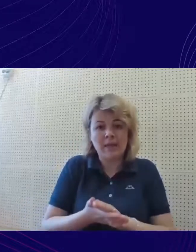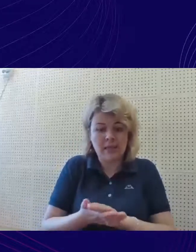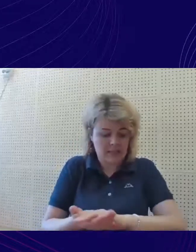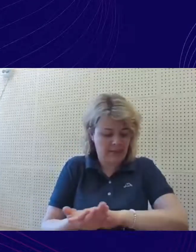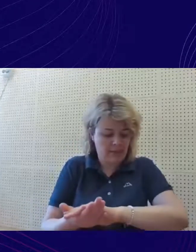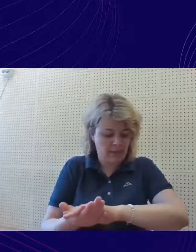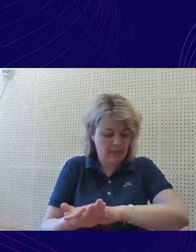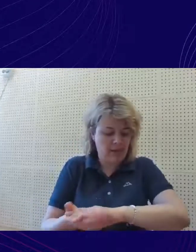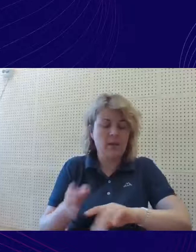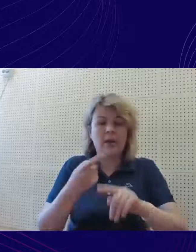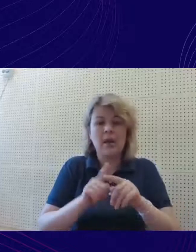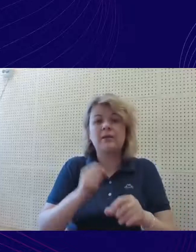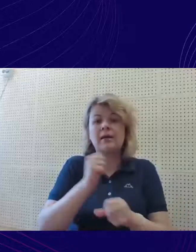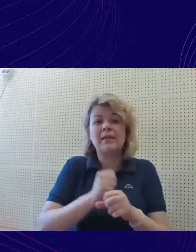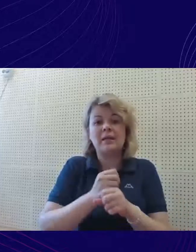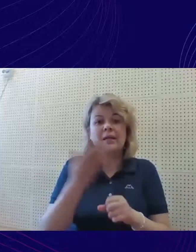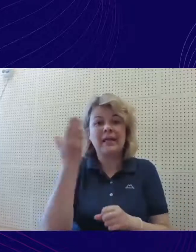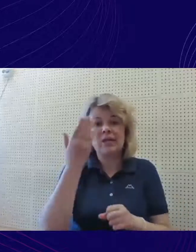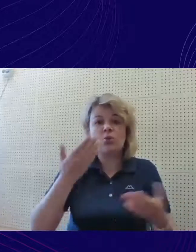обстоятельствами, делает кино живым,